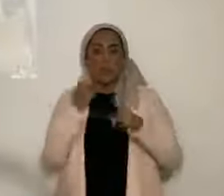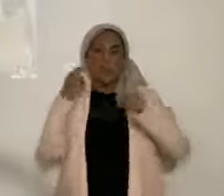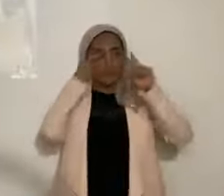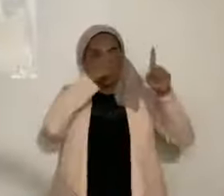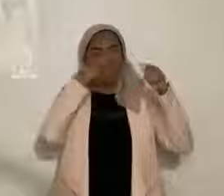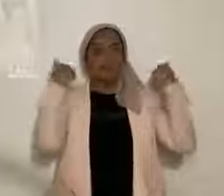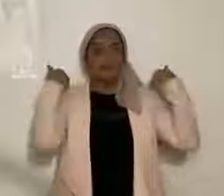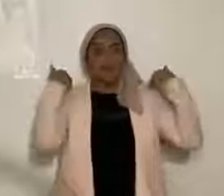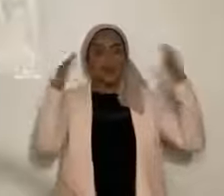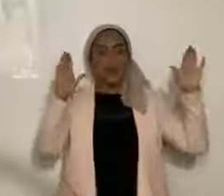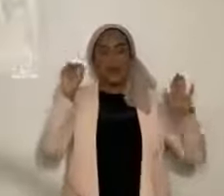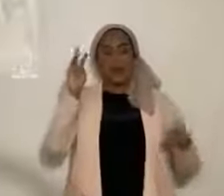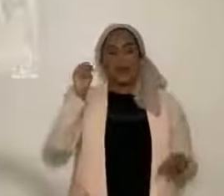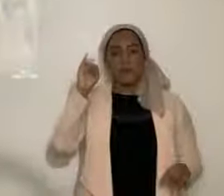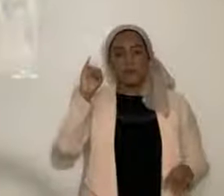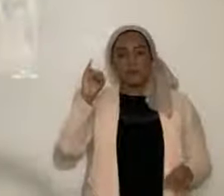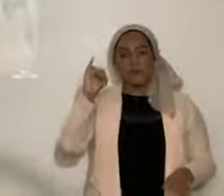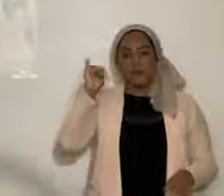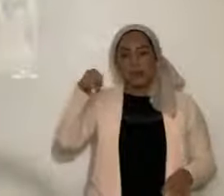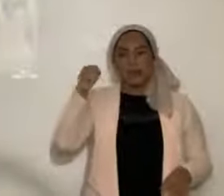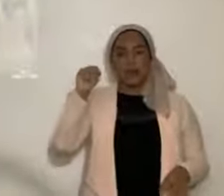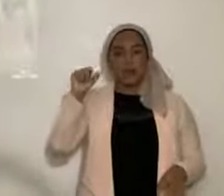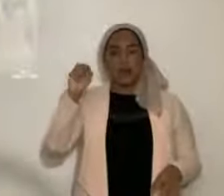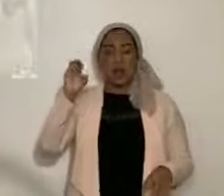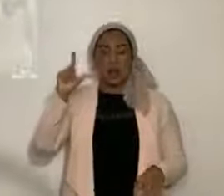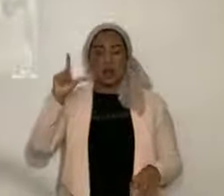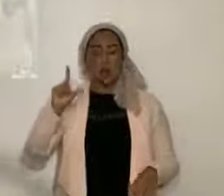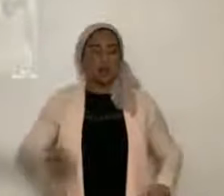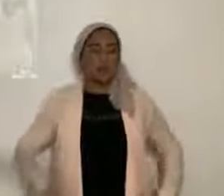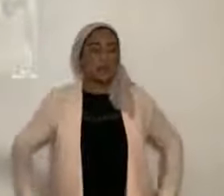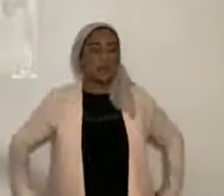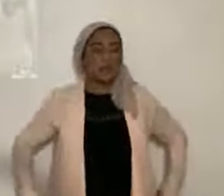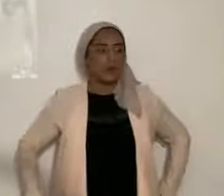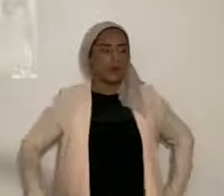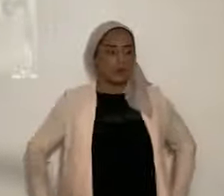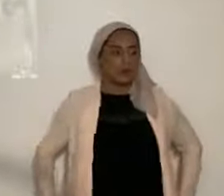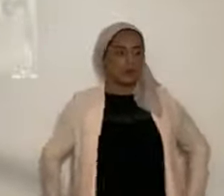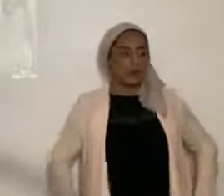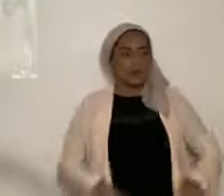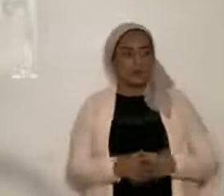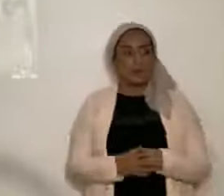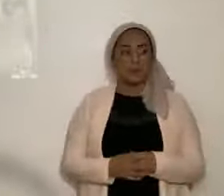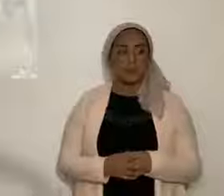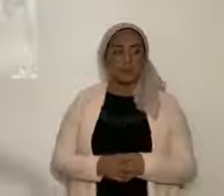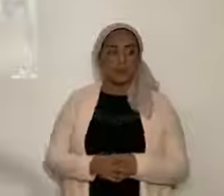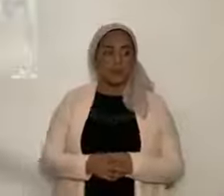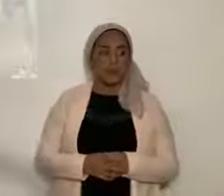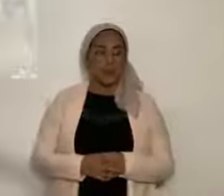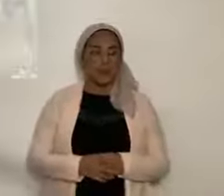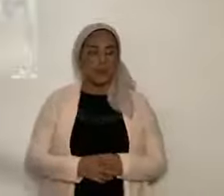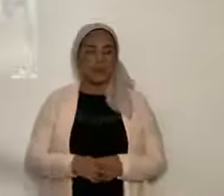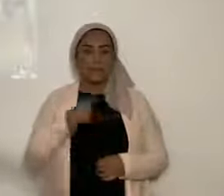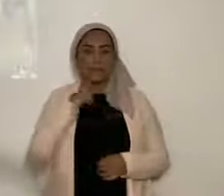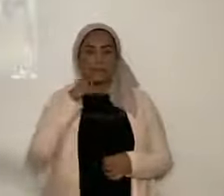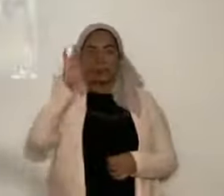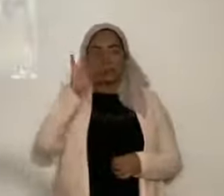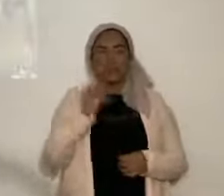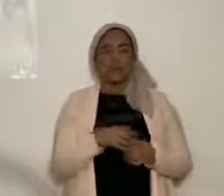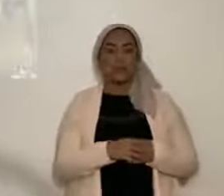Malach Mijael, al ángel, al Malach Mijael. Bueno, donde diga así, por ejemplo, el 8, y